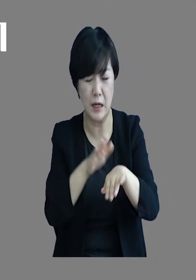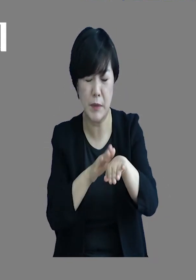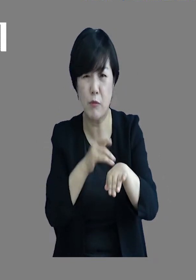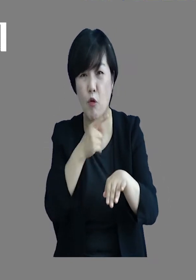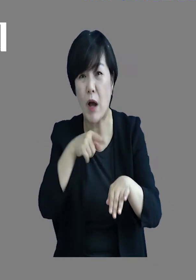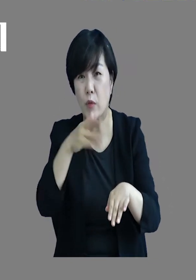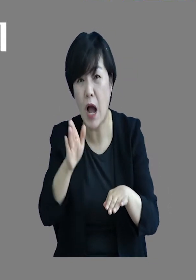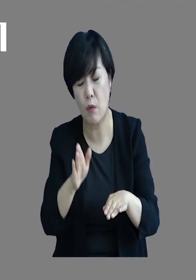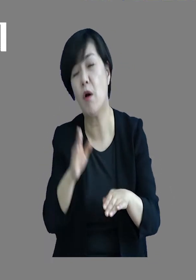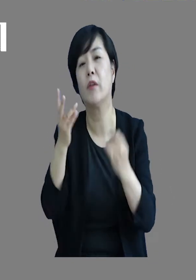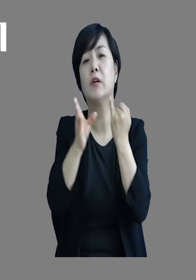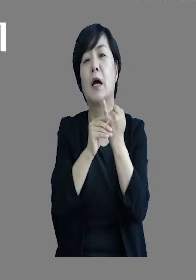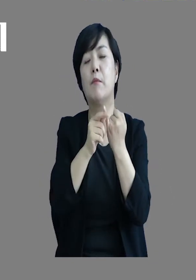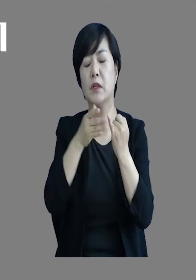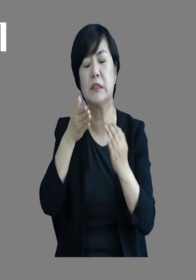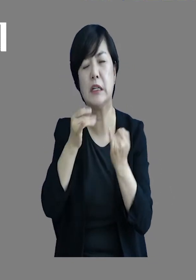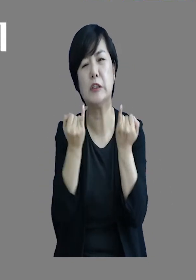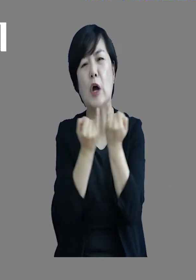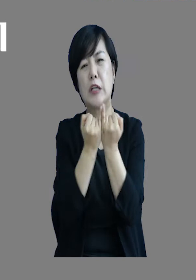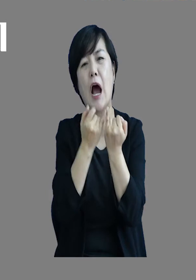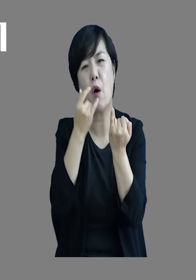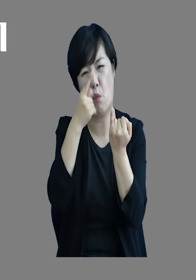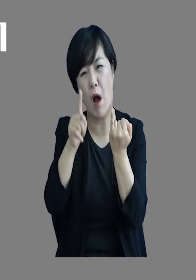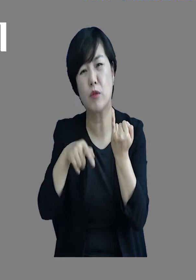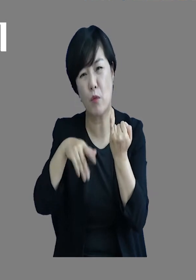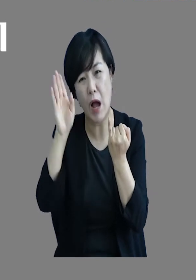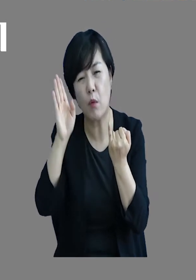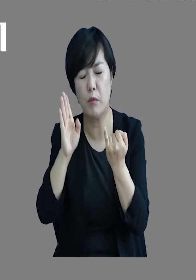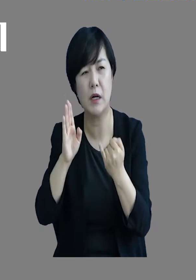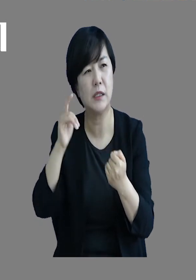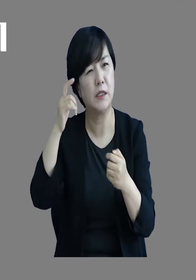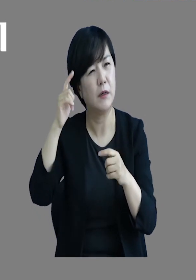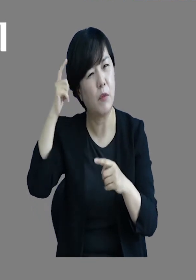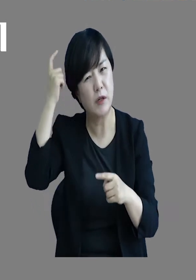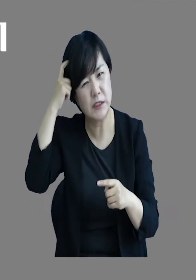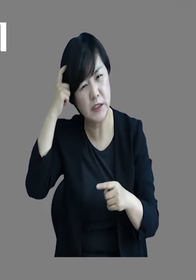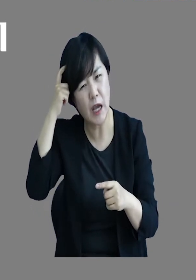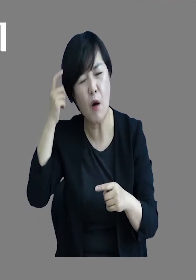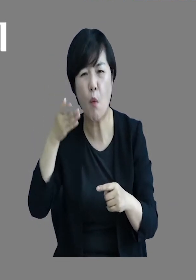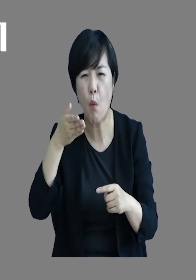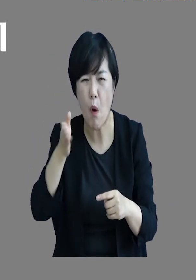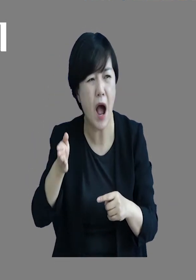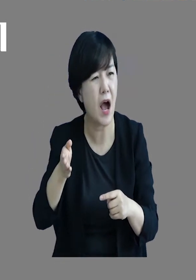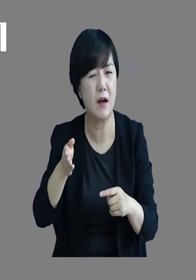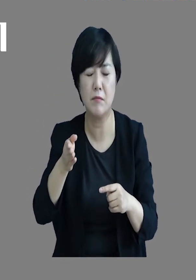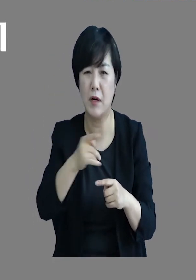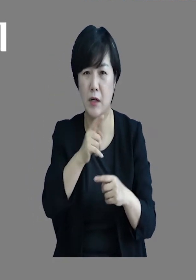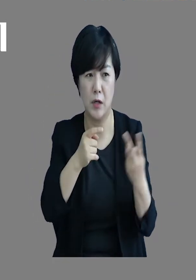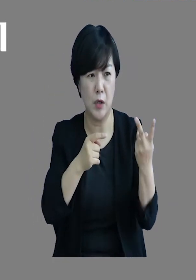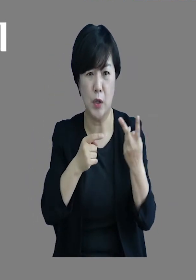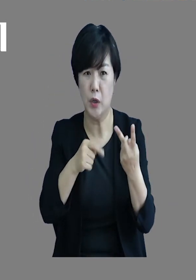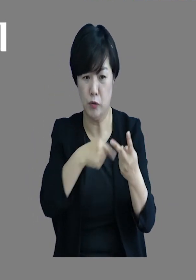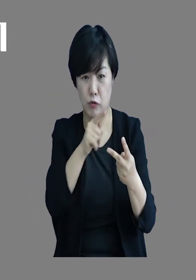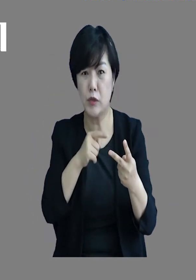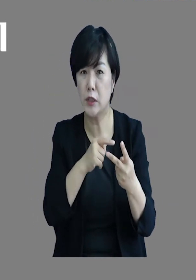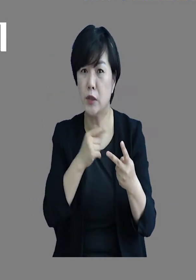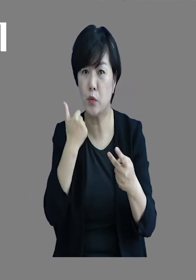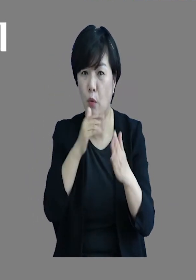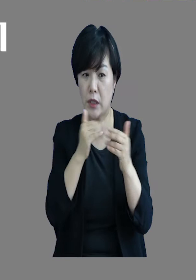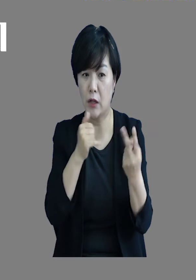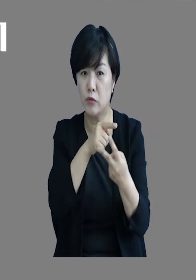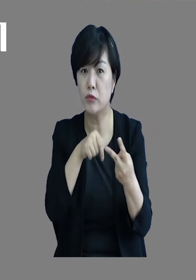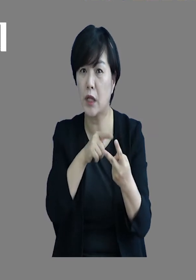산부인과도 가고 뭐 다 가죠. 안 가는 과가 없어요. 뭐 신경외과, 신경과 뭐 저희 두 사람은 저희